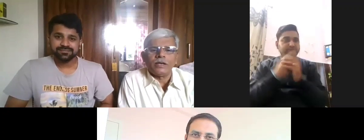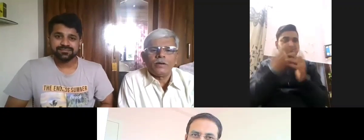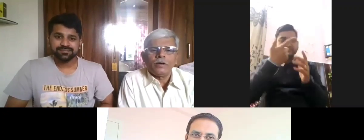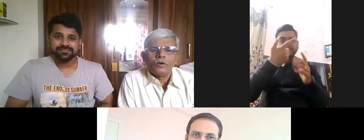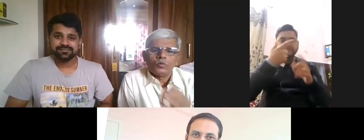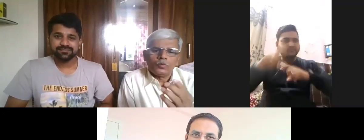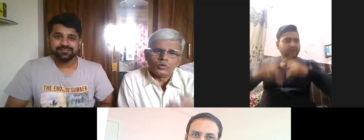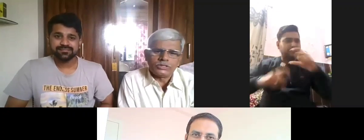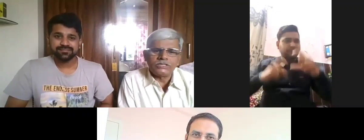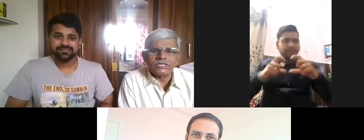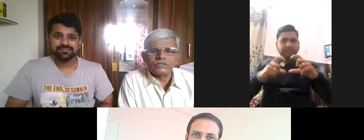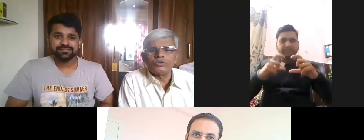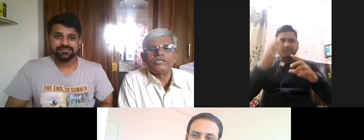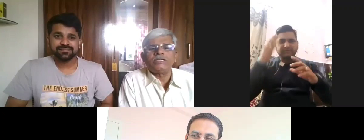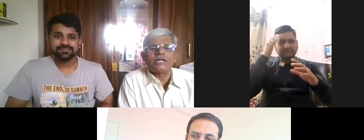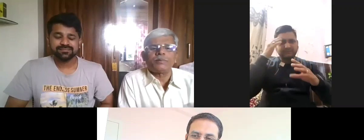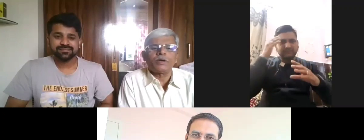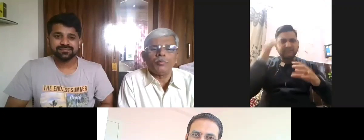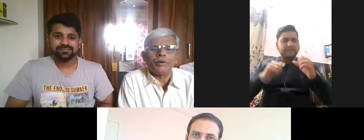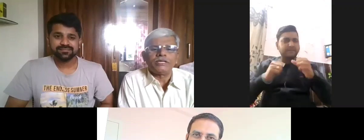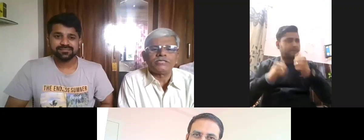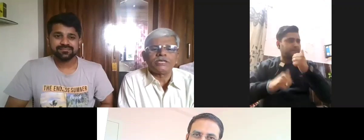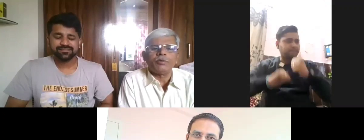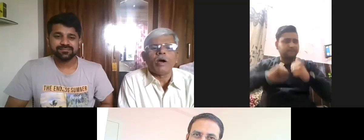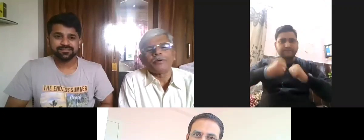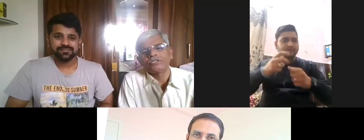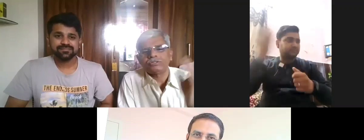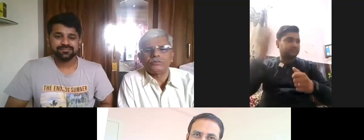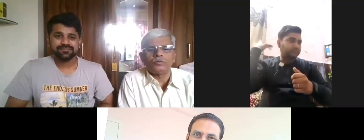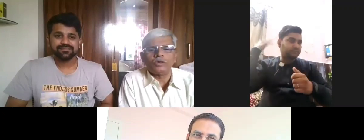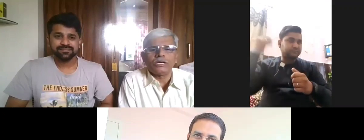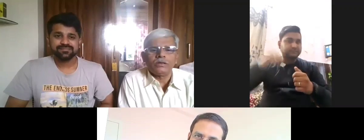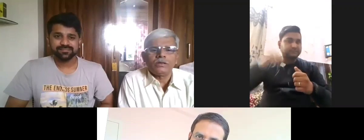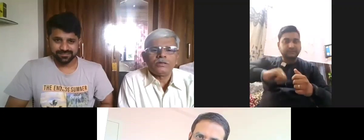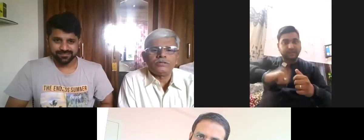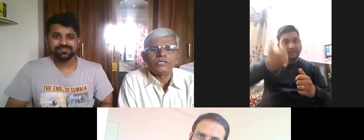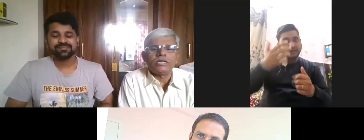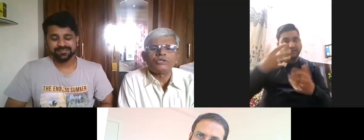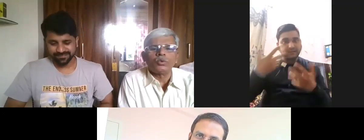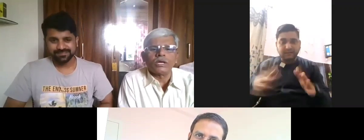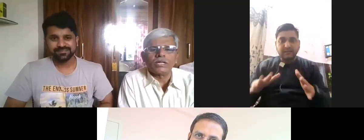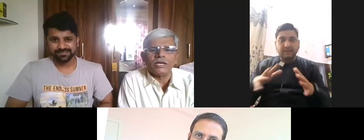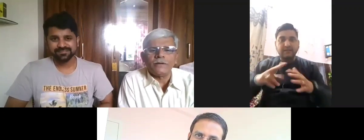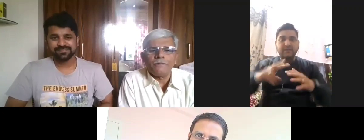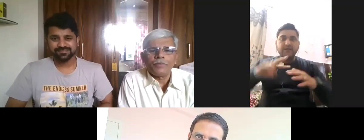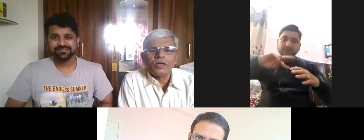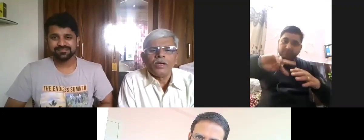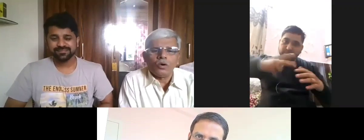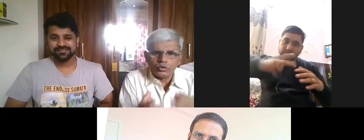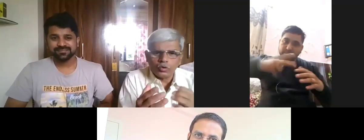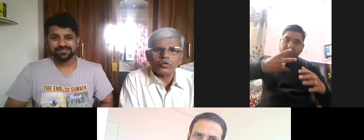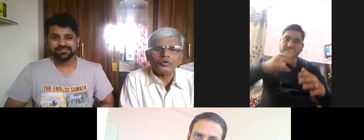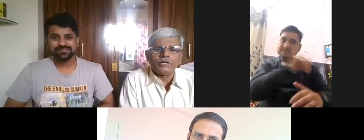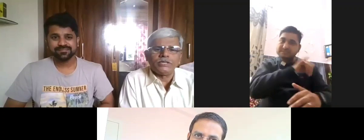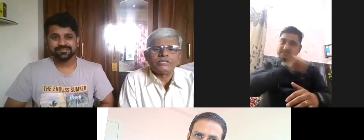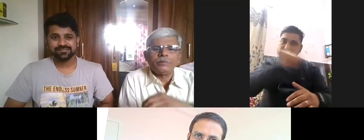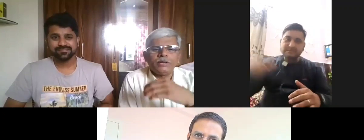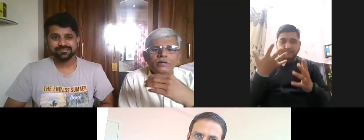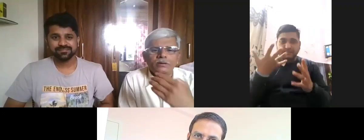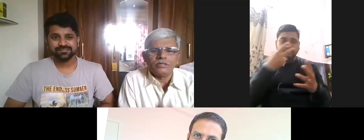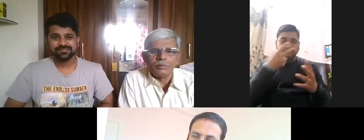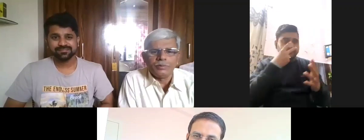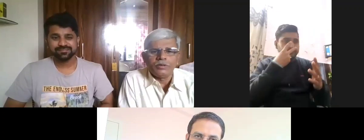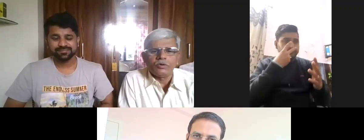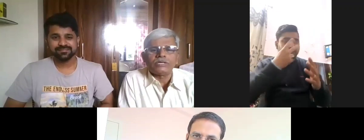थे उसी की तरफ के कॉम्पिटिशन अभी वापस उन्होंने जीतना शुरू कर दिए, और जो कुछ भी जैसे